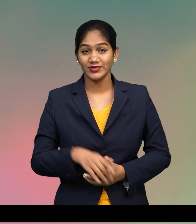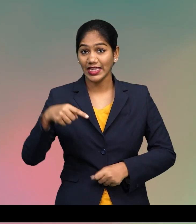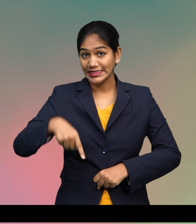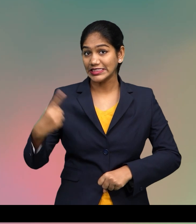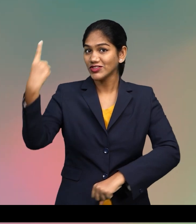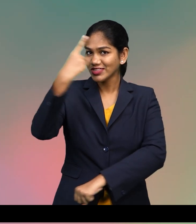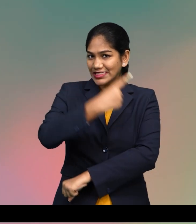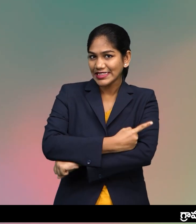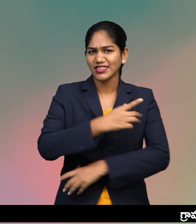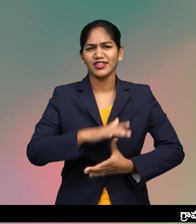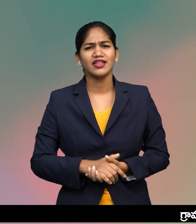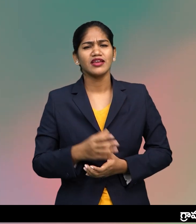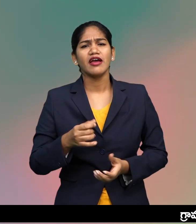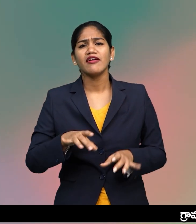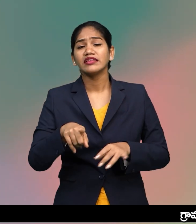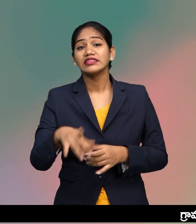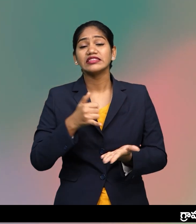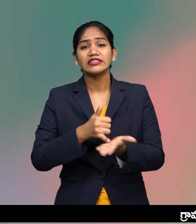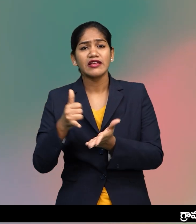నేడు గ్రామాల సంఖ్య పెరిగింది.